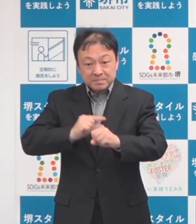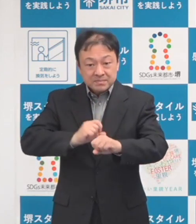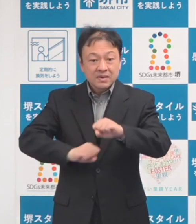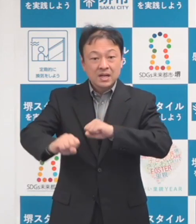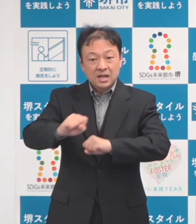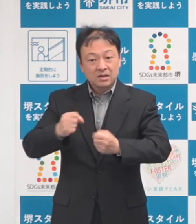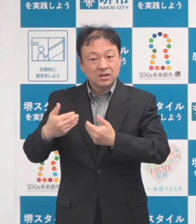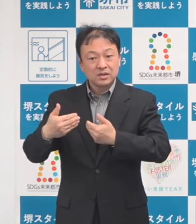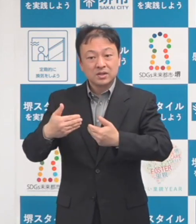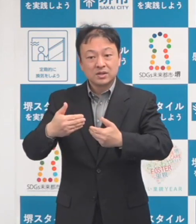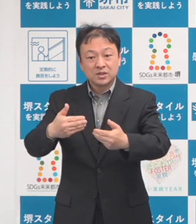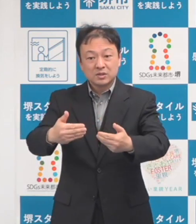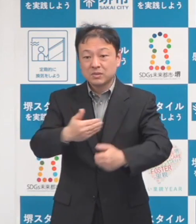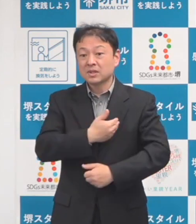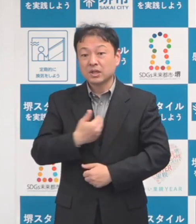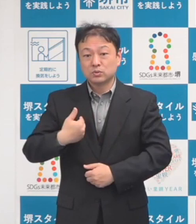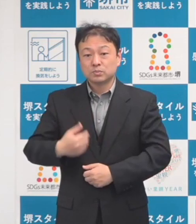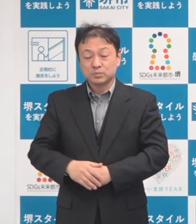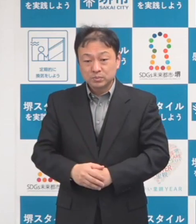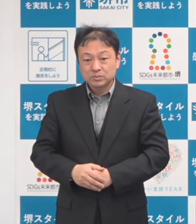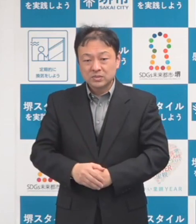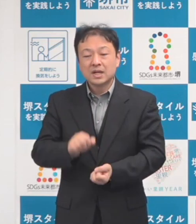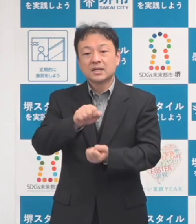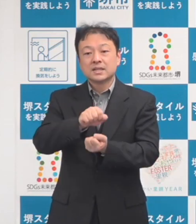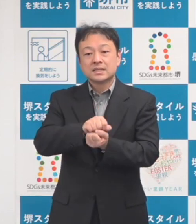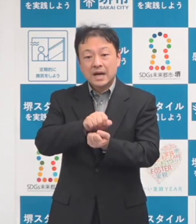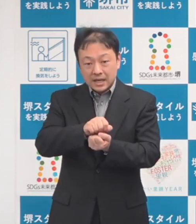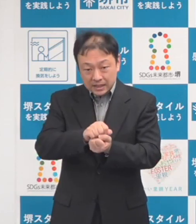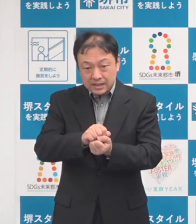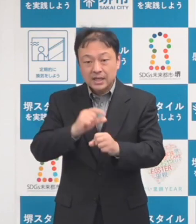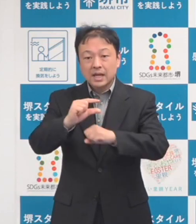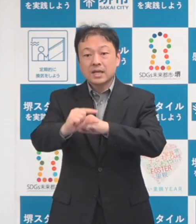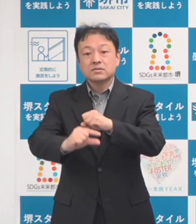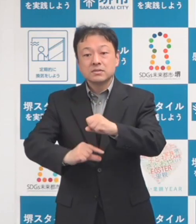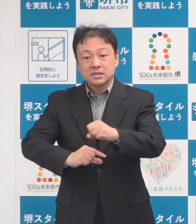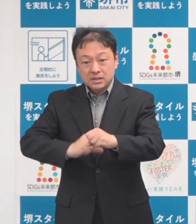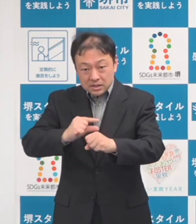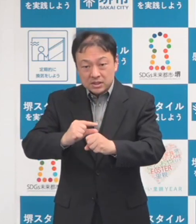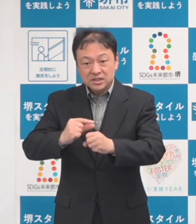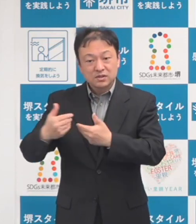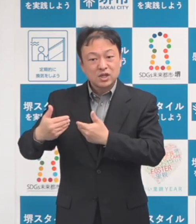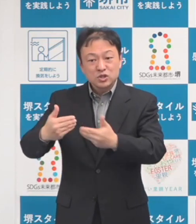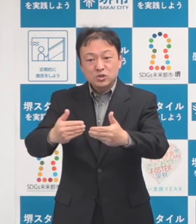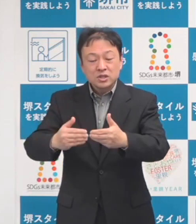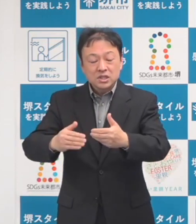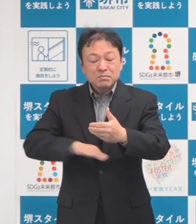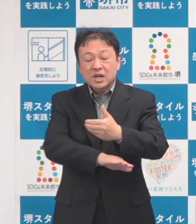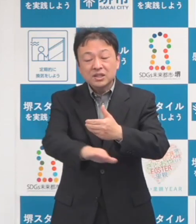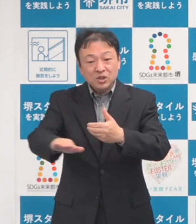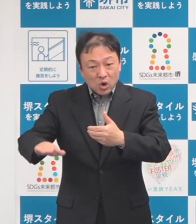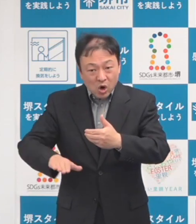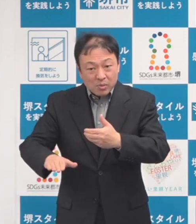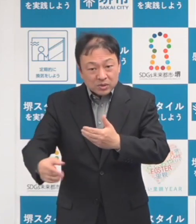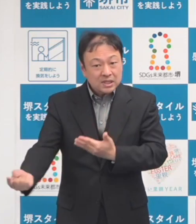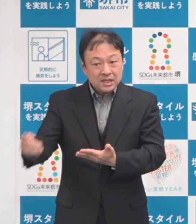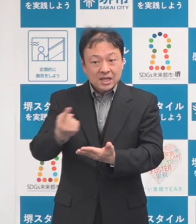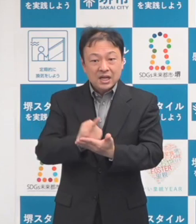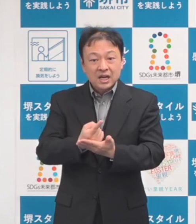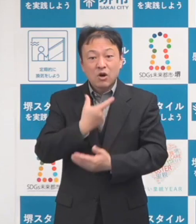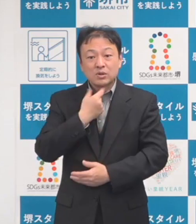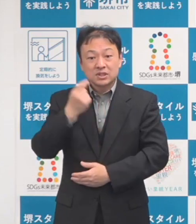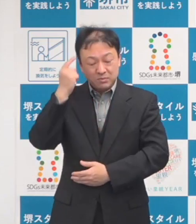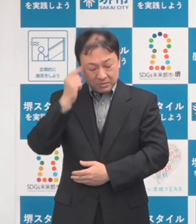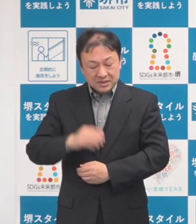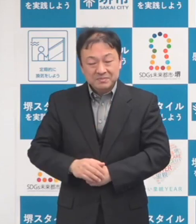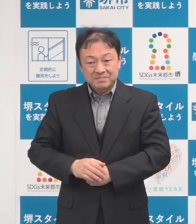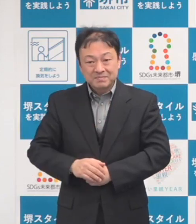る酒井SDGs 推進プラットフォーム、ぜひご加入いただきたいと思います。ホームページも設けており